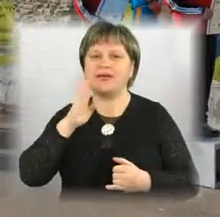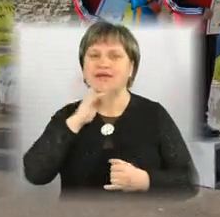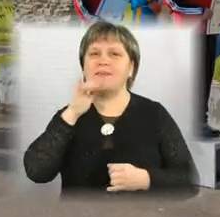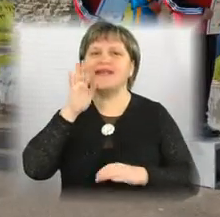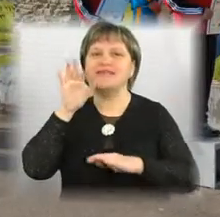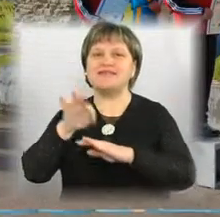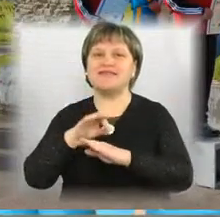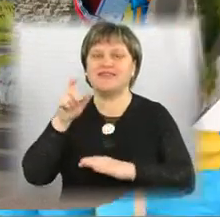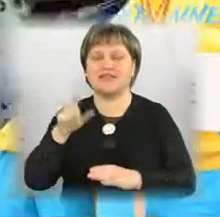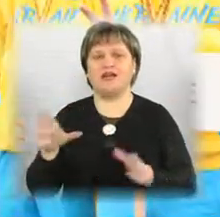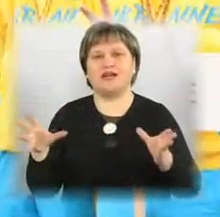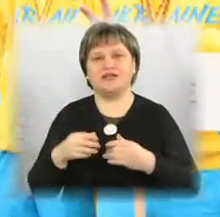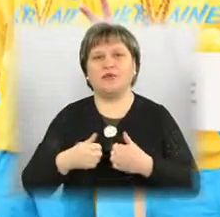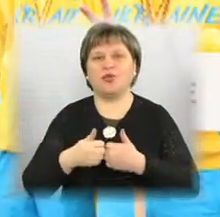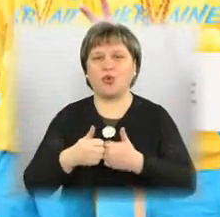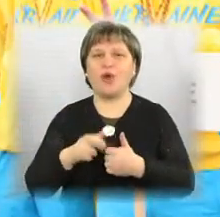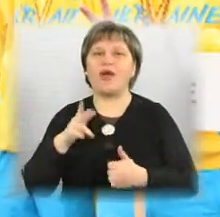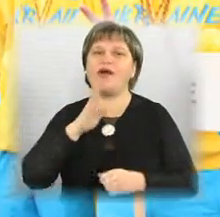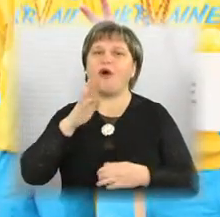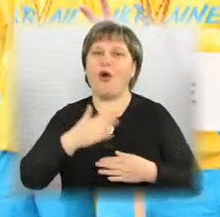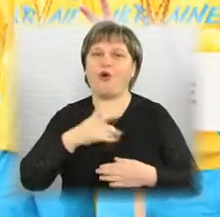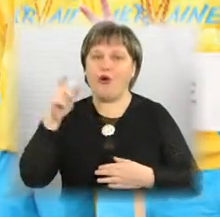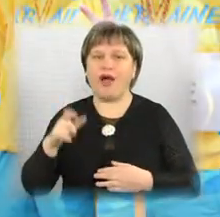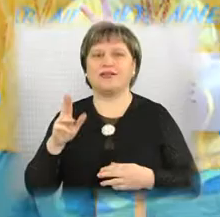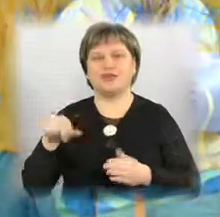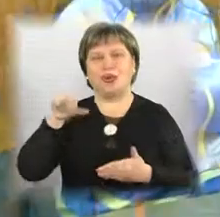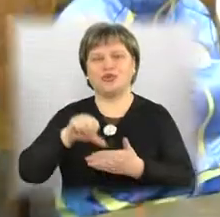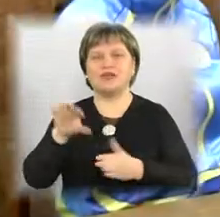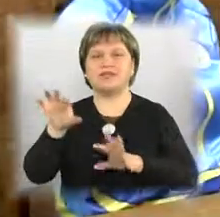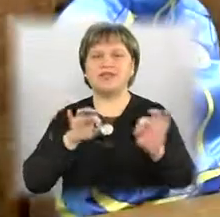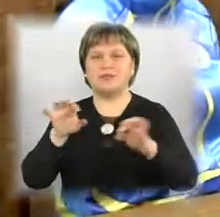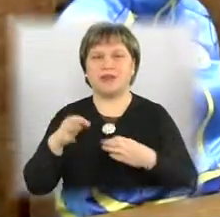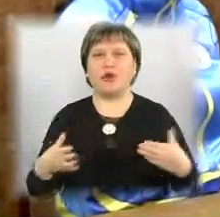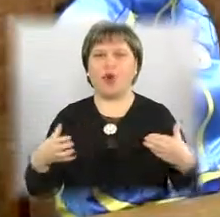як кохана, і як учасниця української збірної нечуючих.